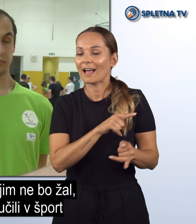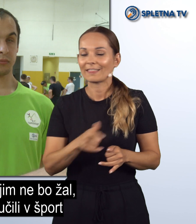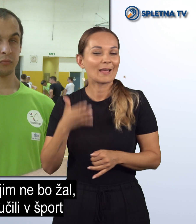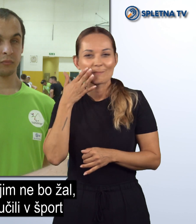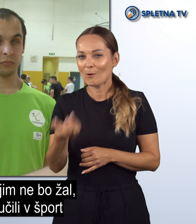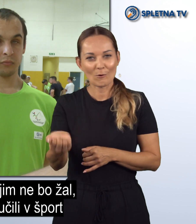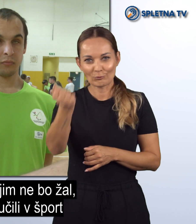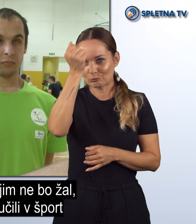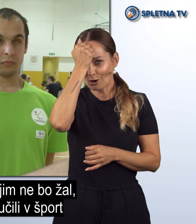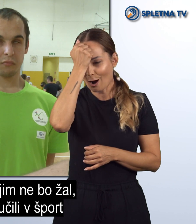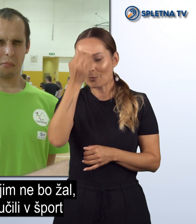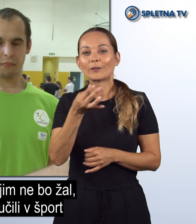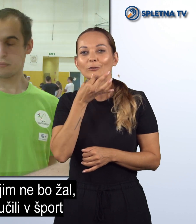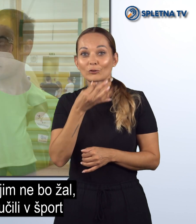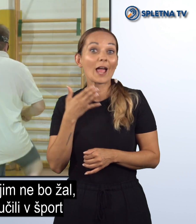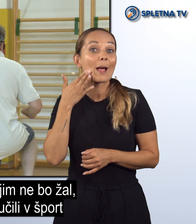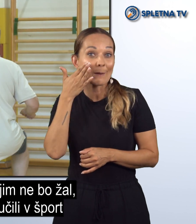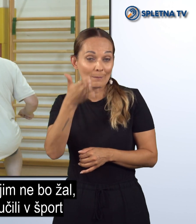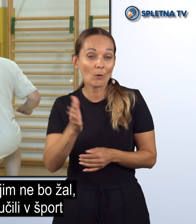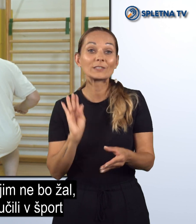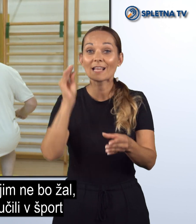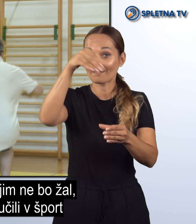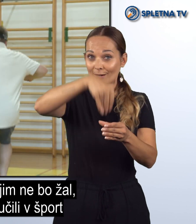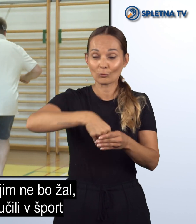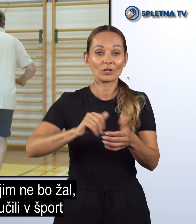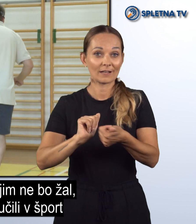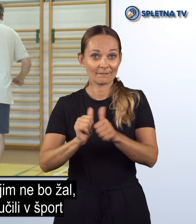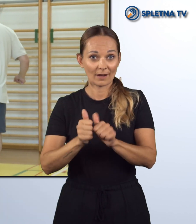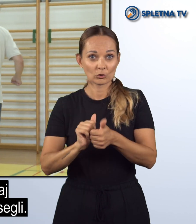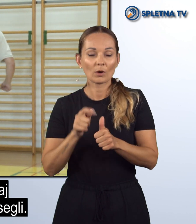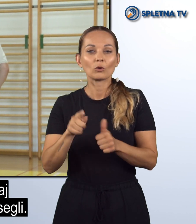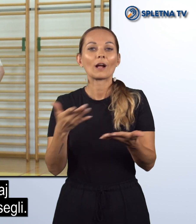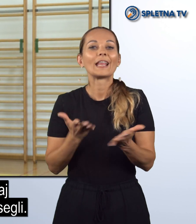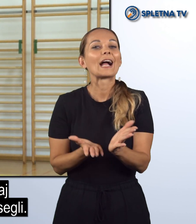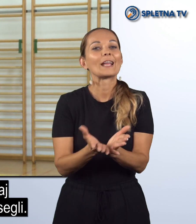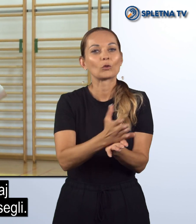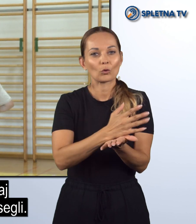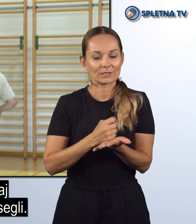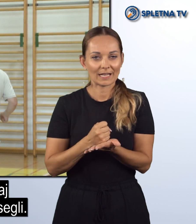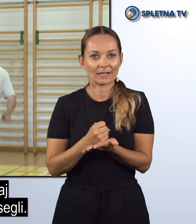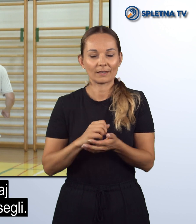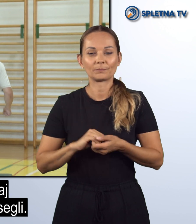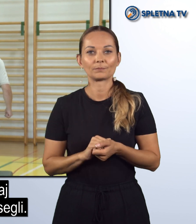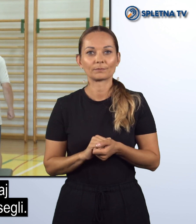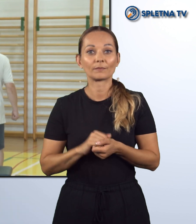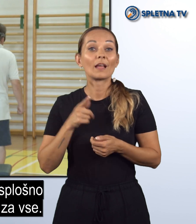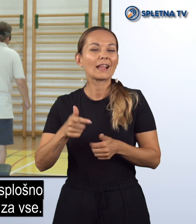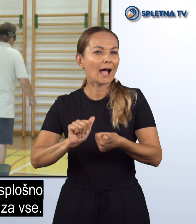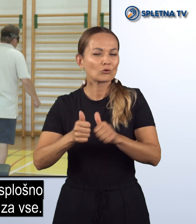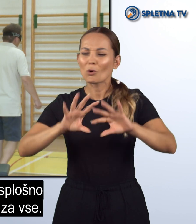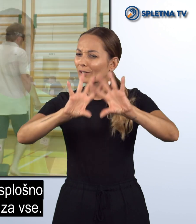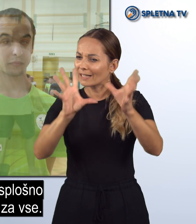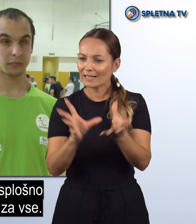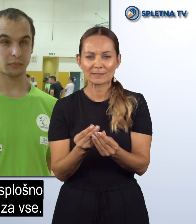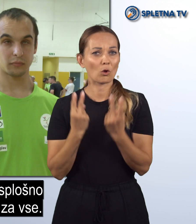da jim ne bo žal, če bojo se vključili v šport in tukaj nekaj dosegli. Šport